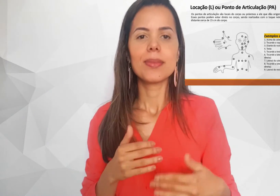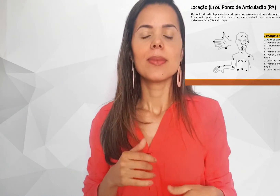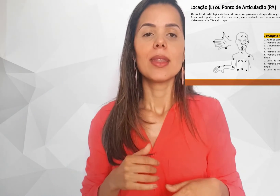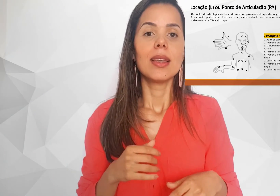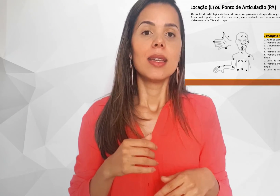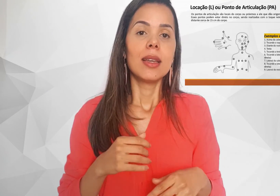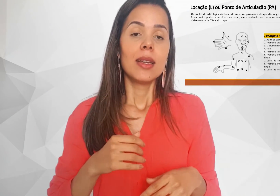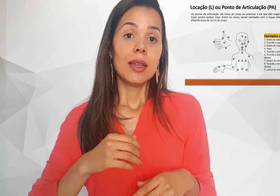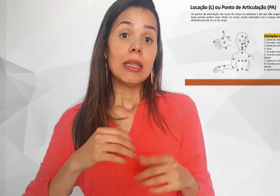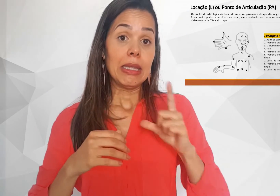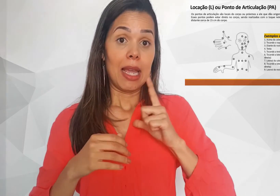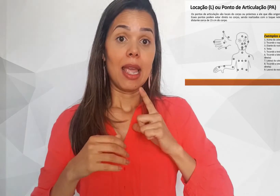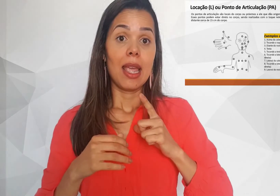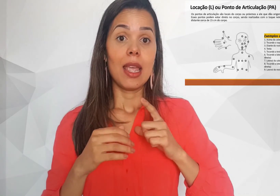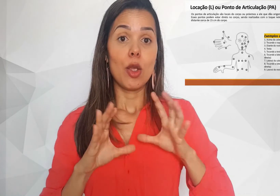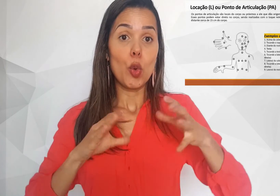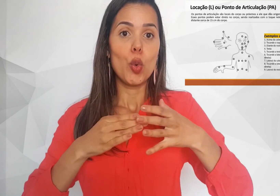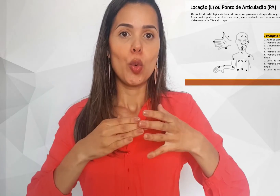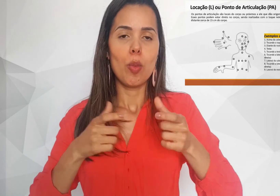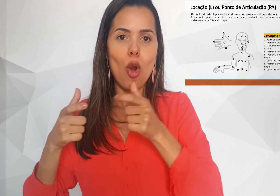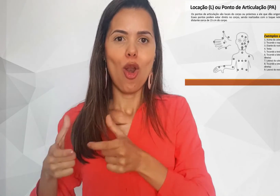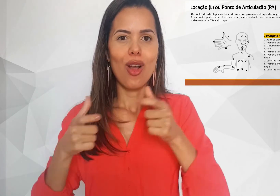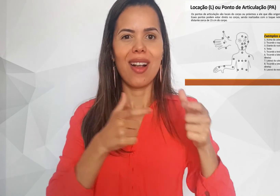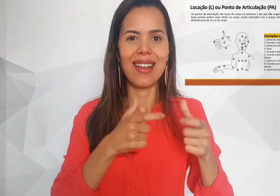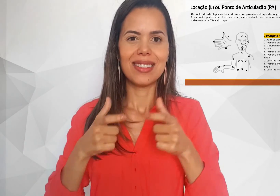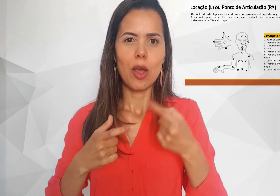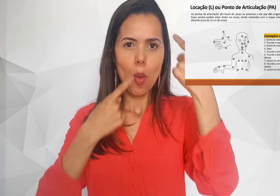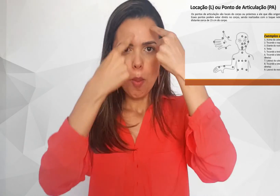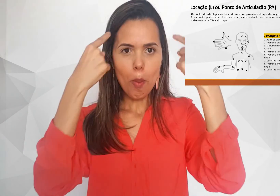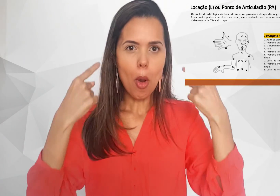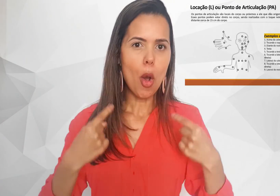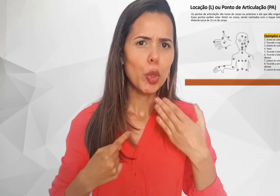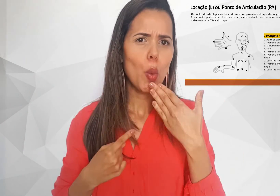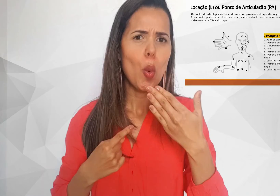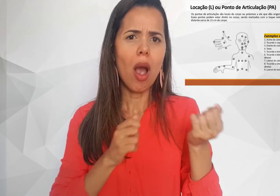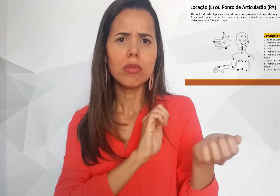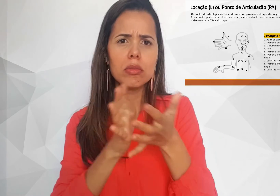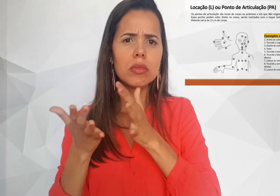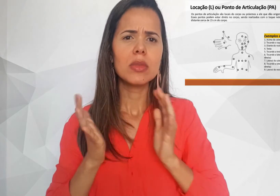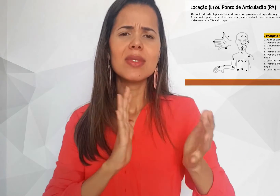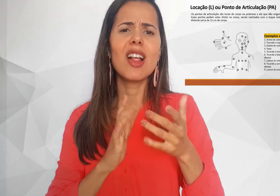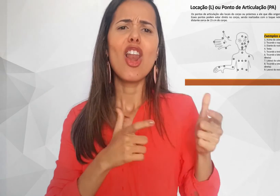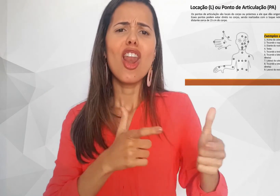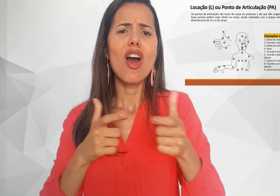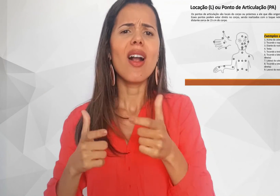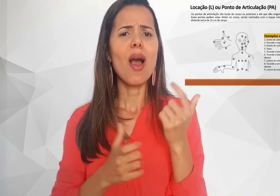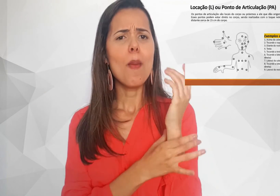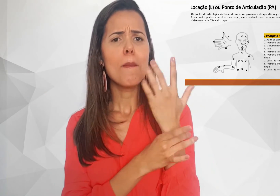Adiantando aqui, a gente tem ainda o ponto de articulação ou alocação, né, para se referir a